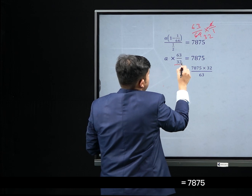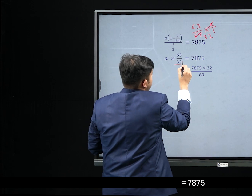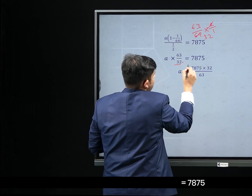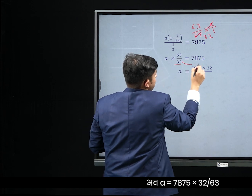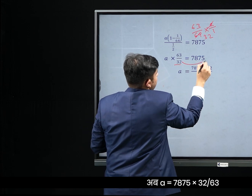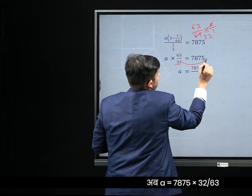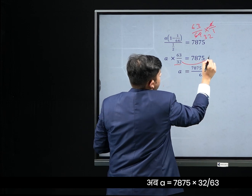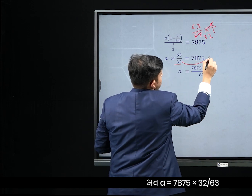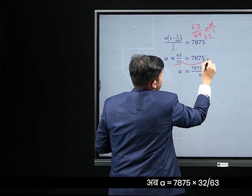अब